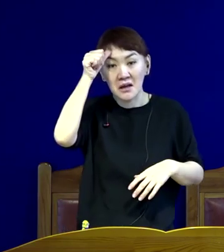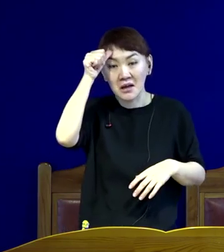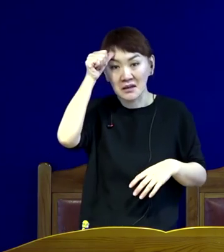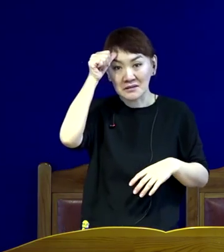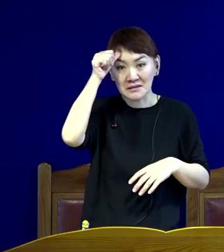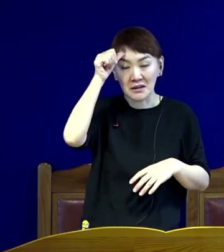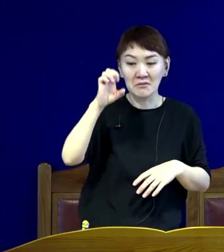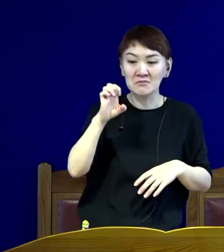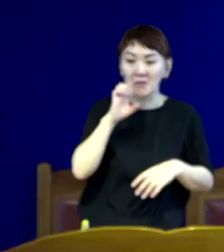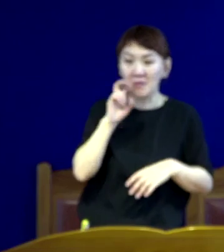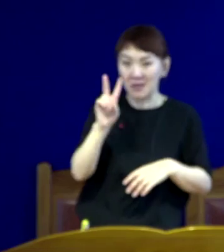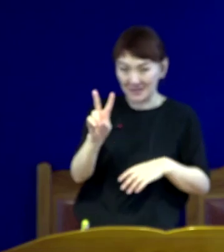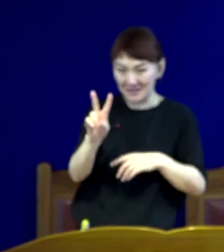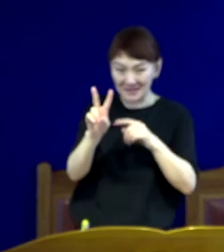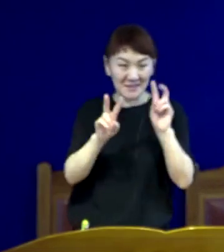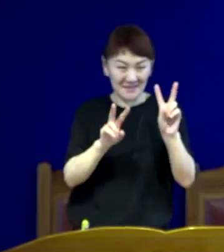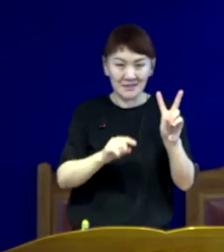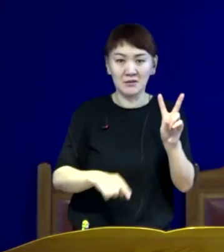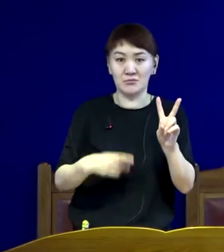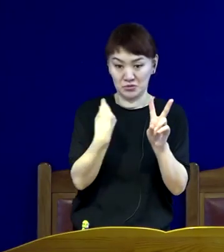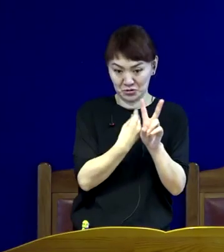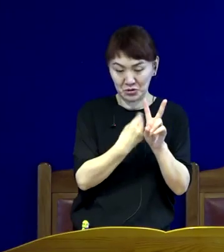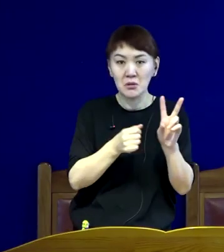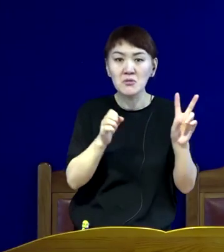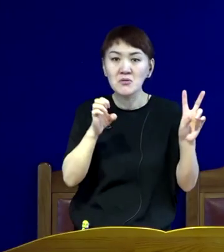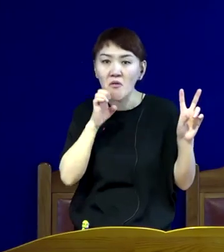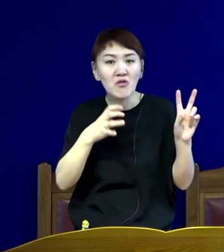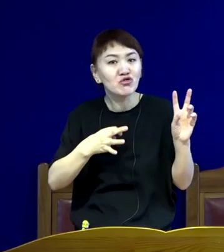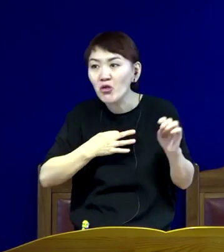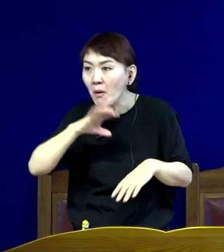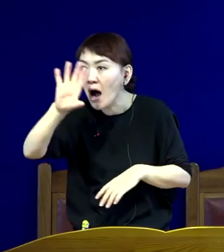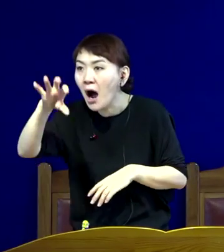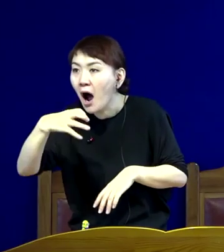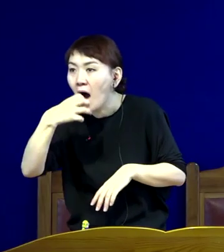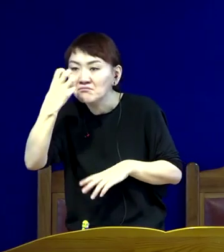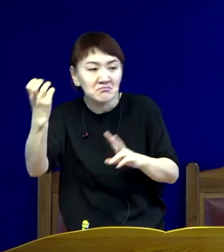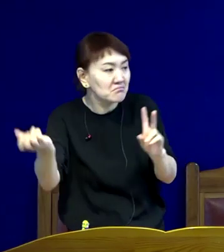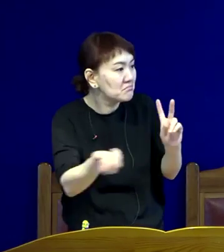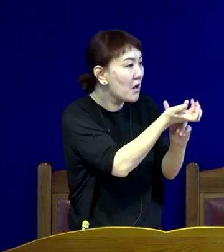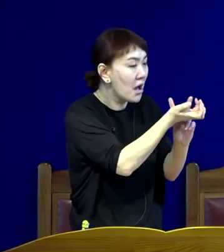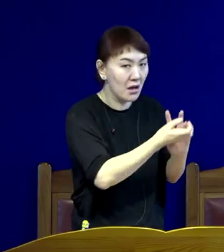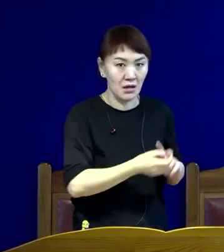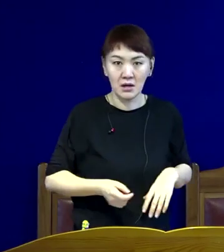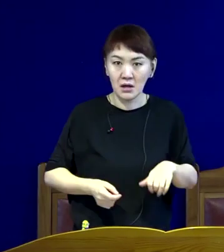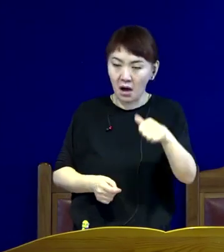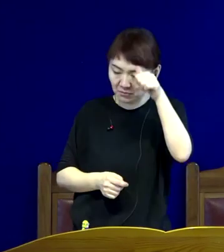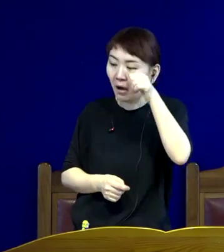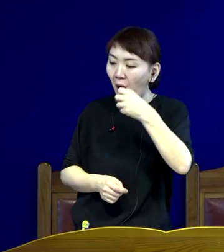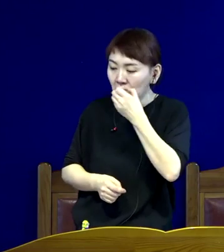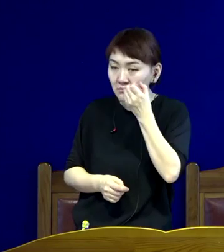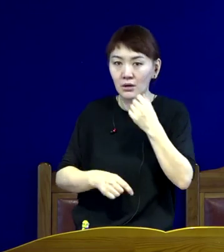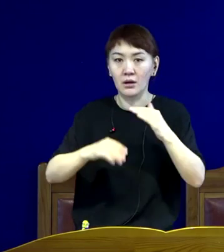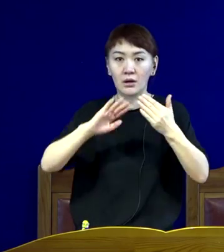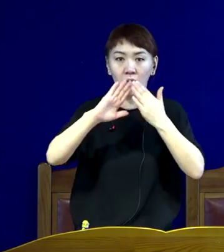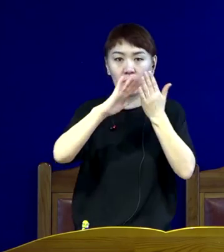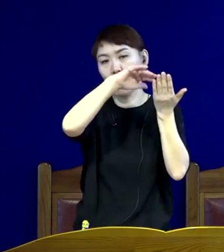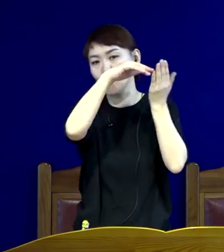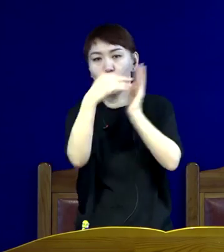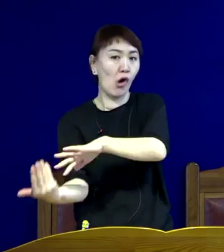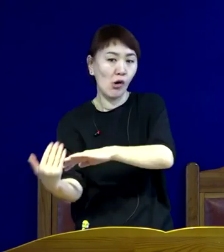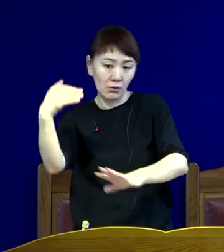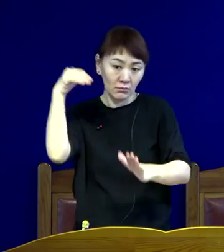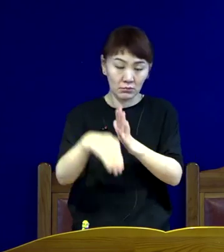юмснээс идээд нөхртөөгөө адилхан сүрсэн шиг таны гэр бүлжиг сүрэх боломжтой гэсэн. Тэгэхээр энэ бол үнэхээр гэр